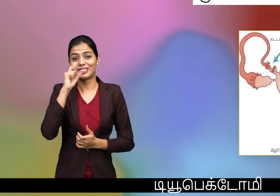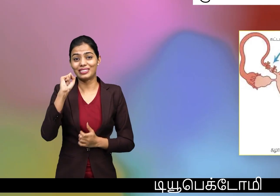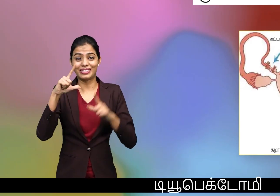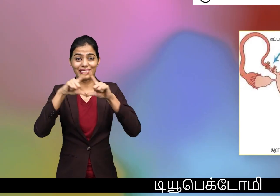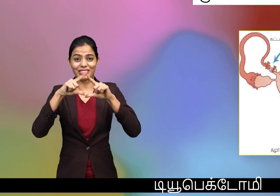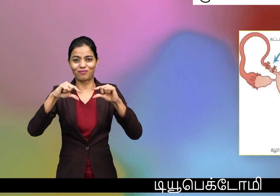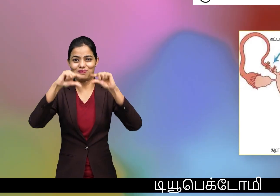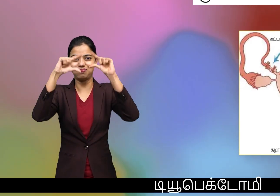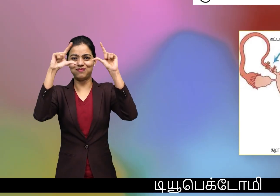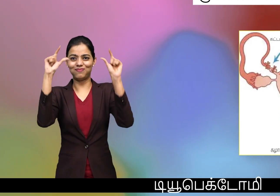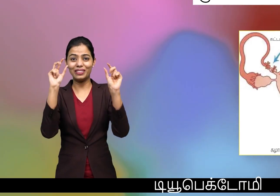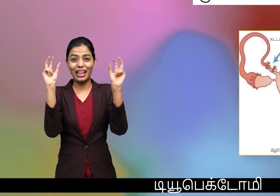டியூபெக்டோமி.